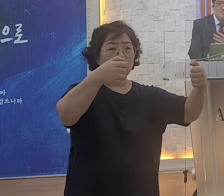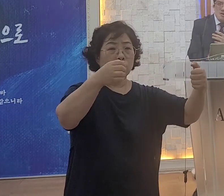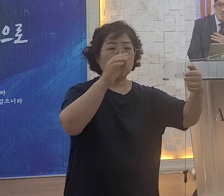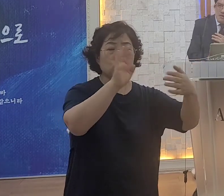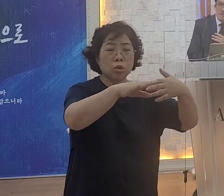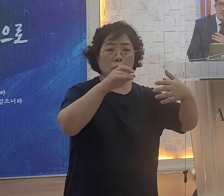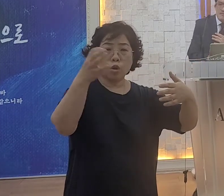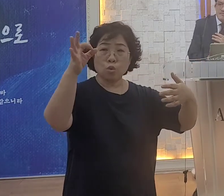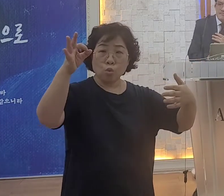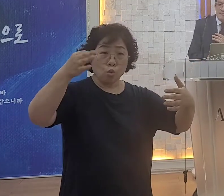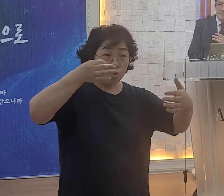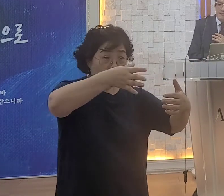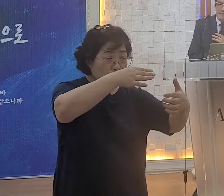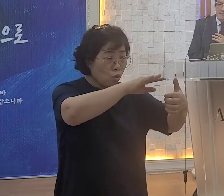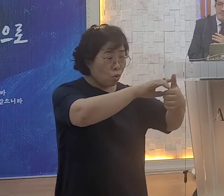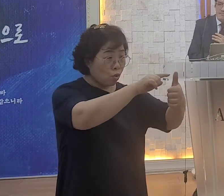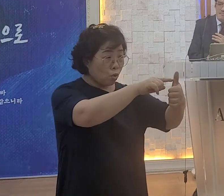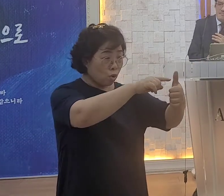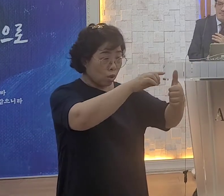주고 나를 사는 거예요.